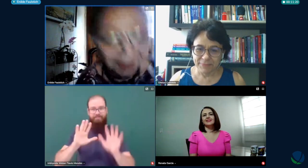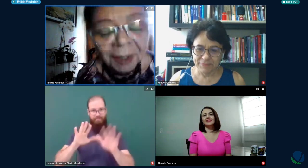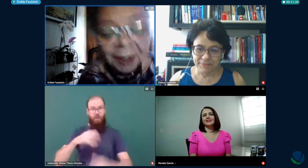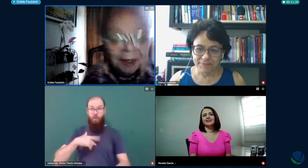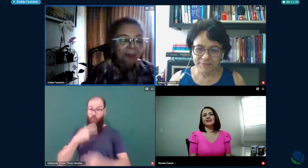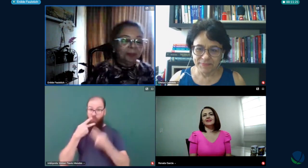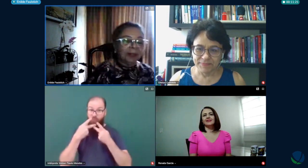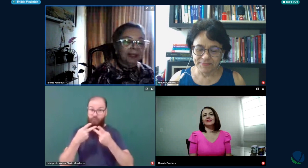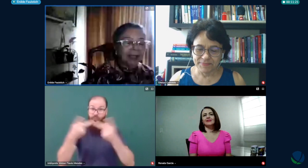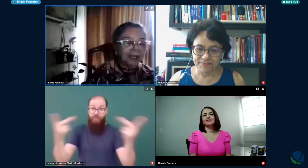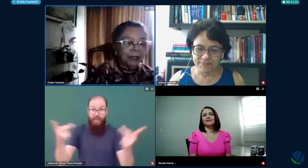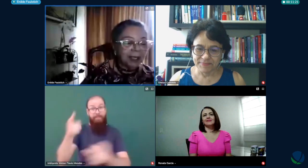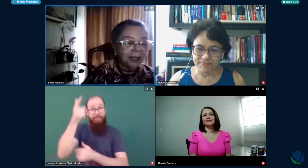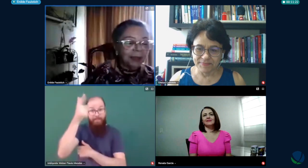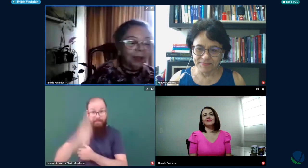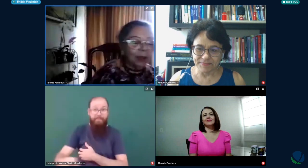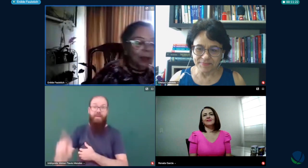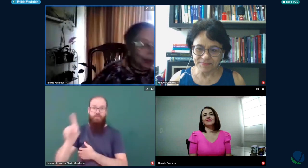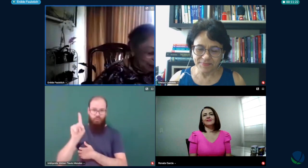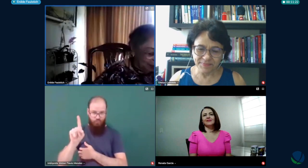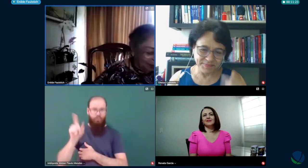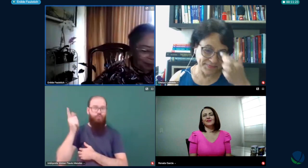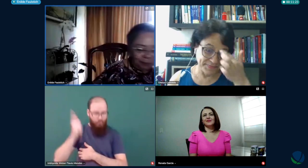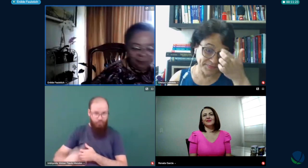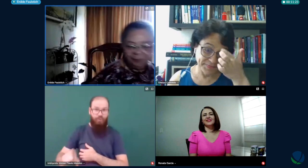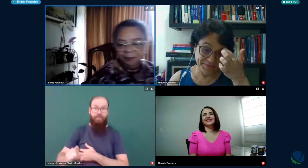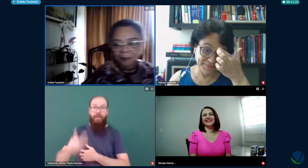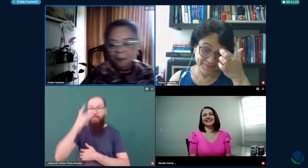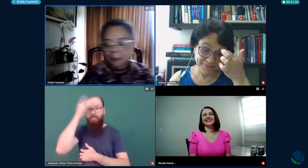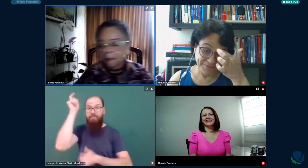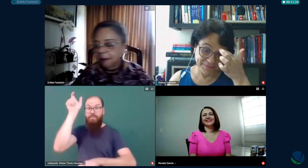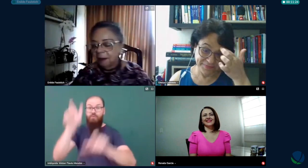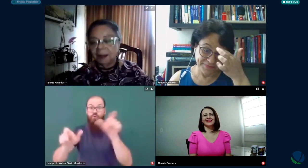vez, para quem está aí ouvindo,